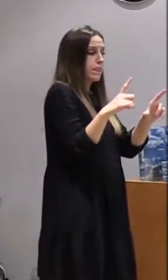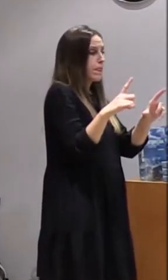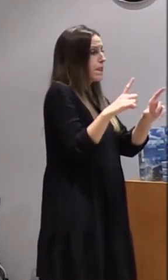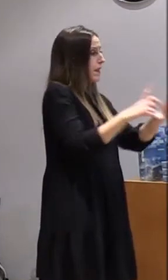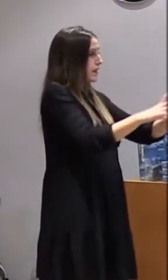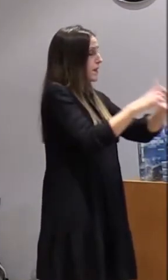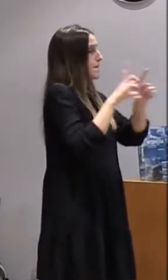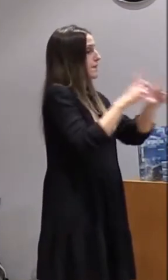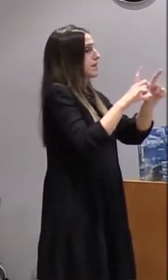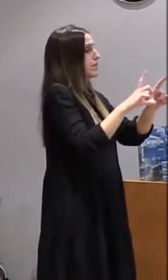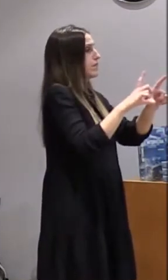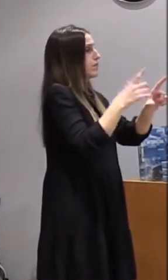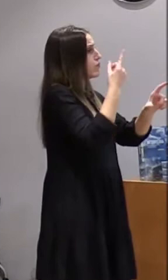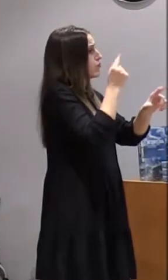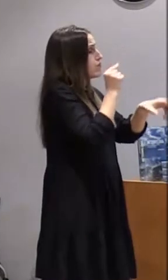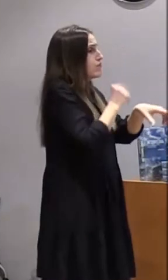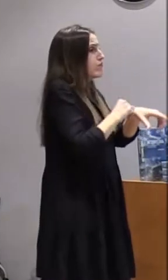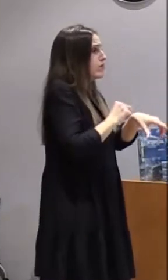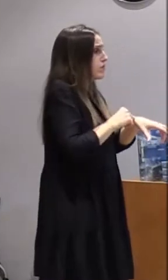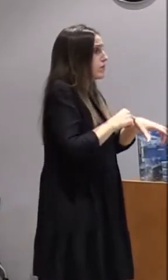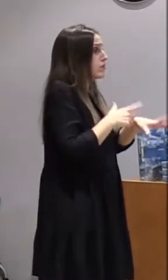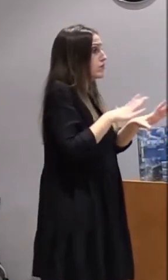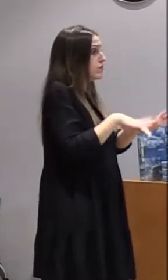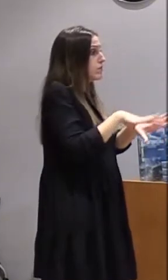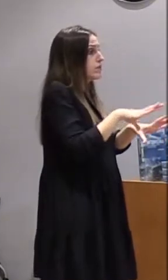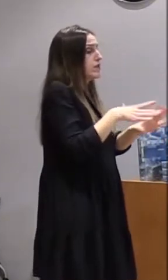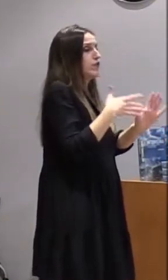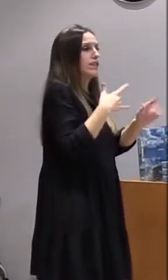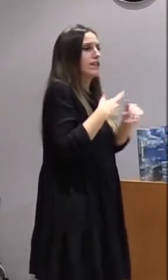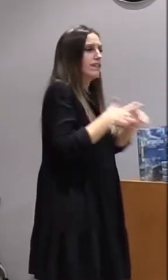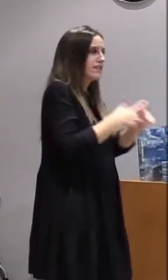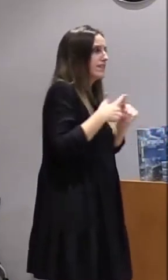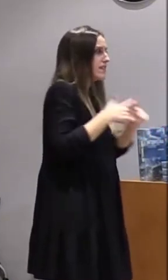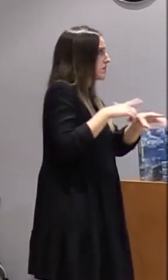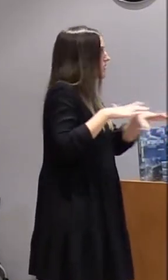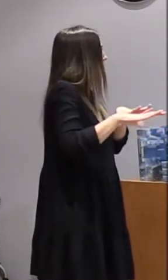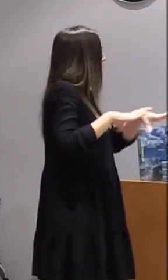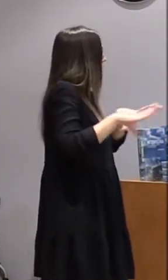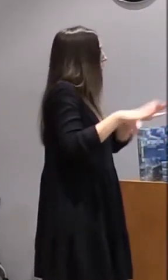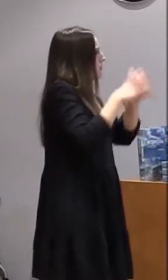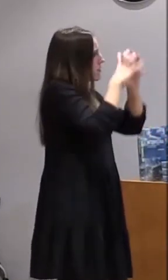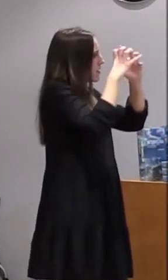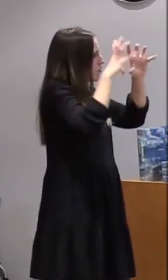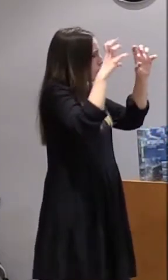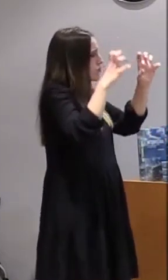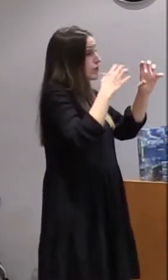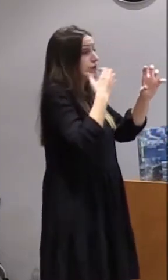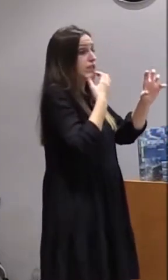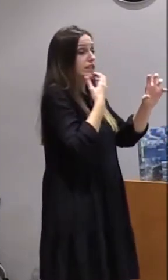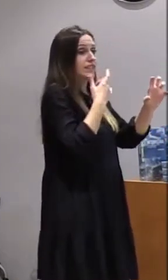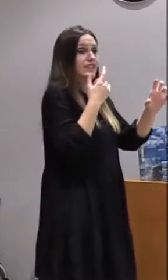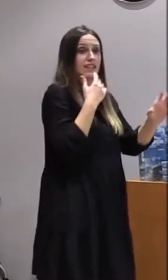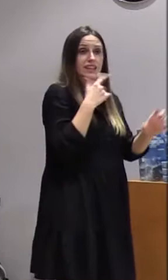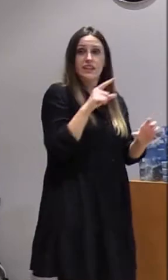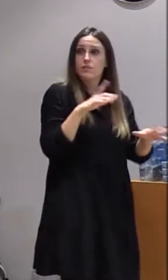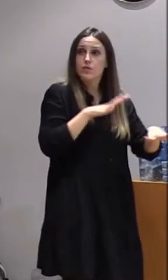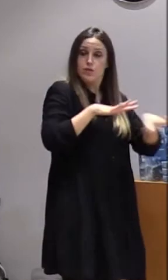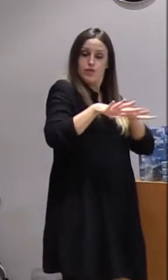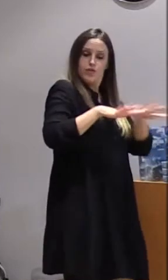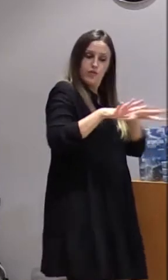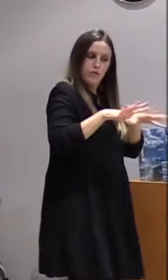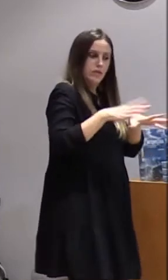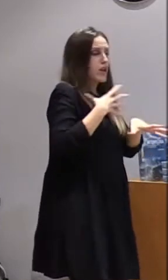un momento, pero que nos transmite esa dinámica nubosa. Si diéramos un pelín de movimiento, veríamos esas